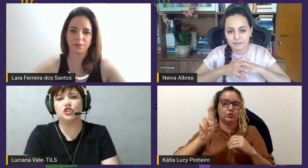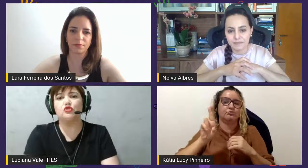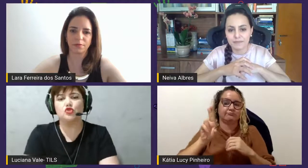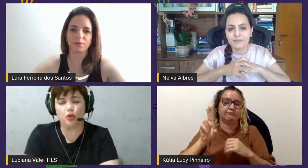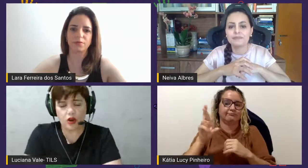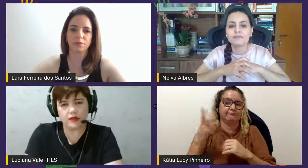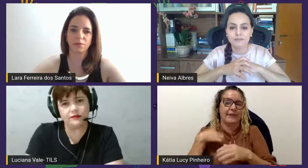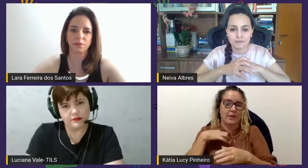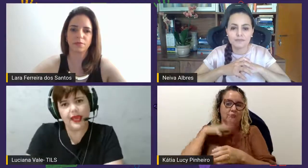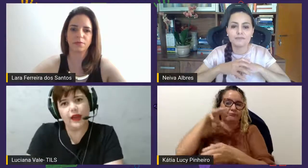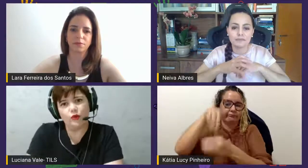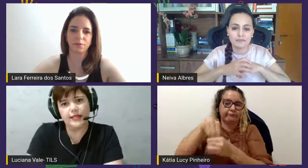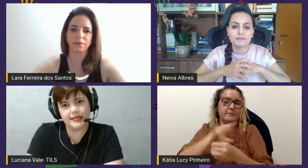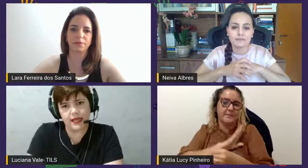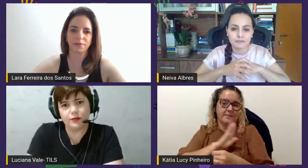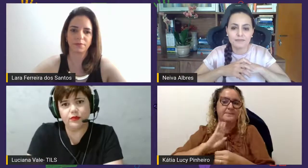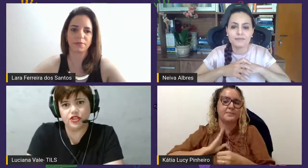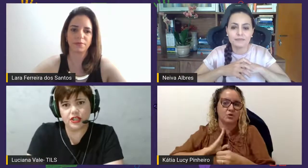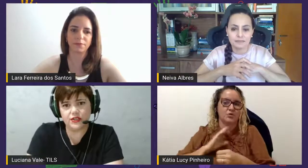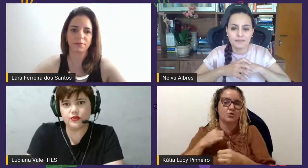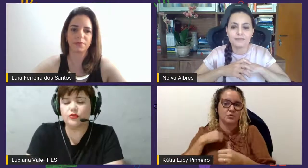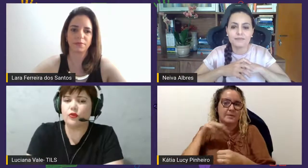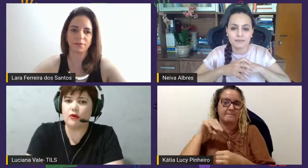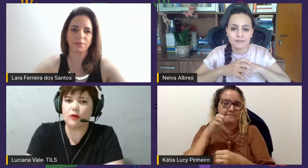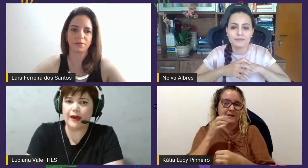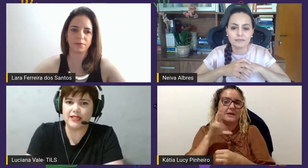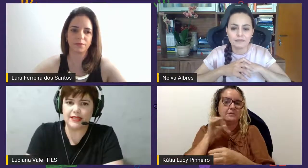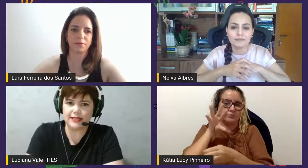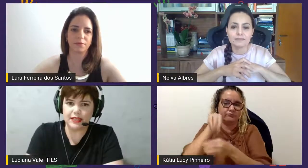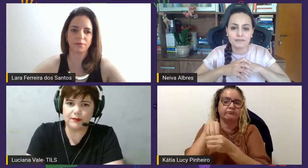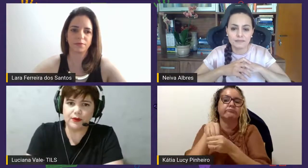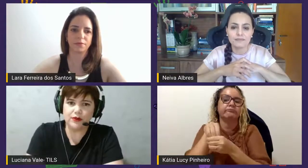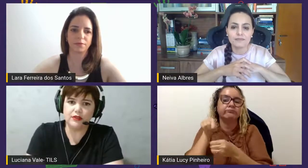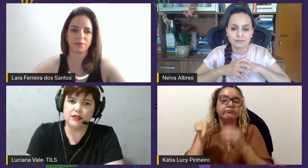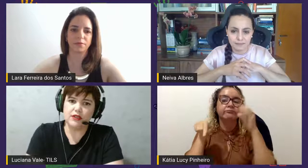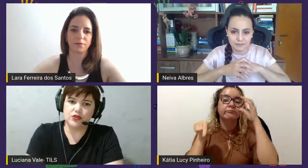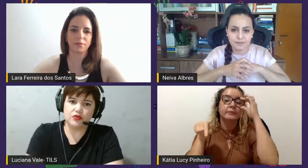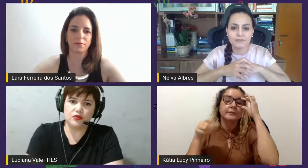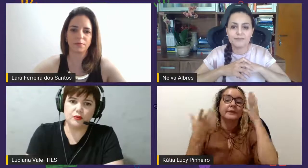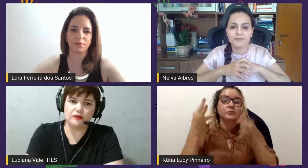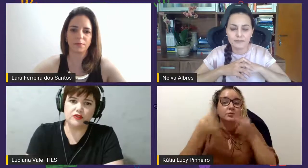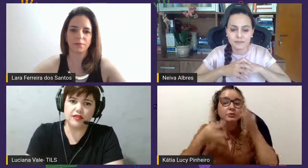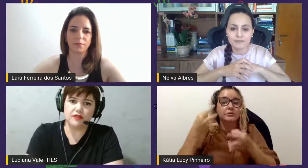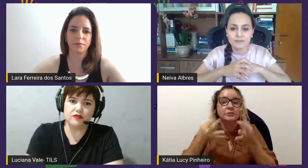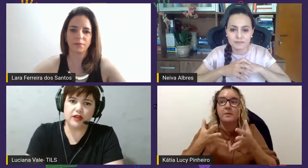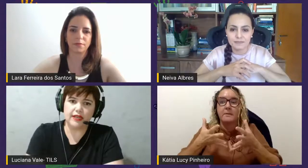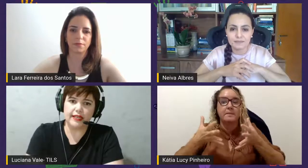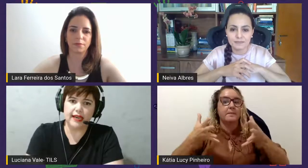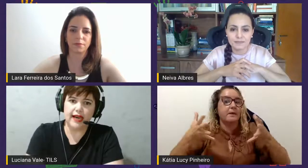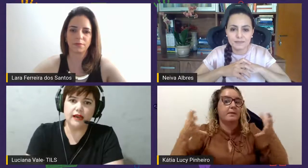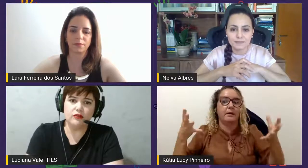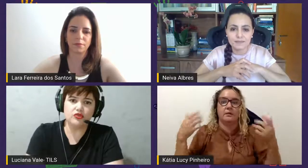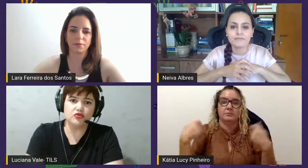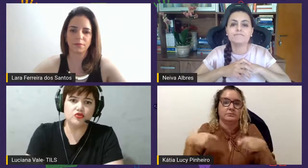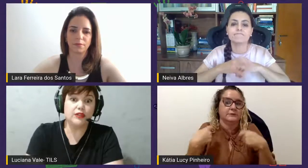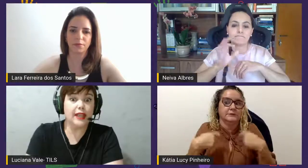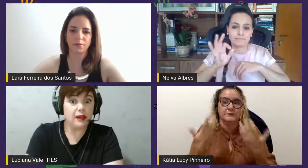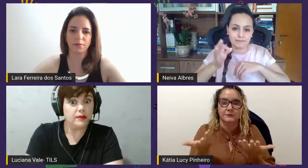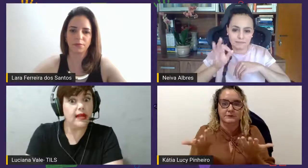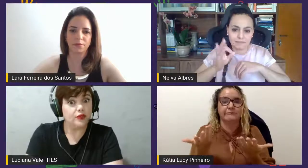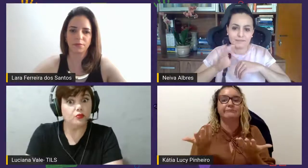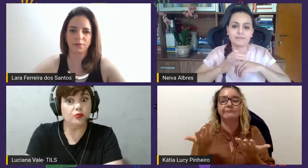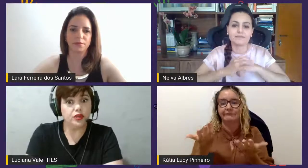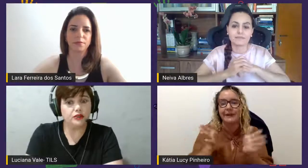No Tiljur é um exemplo disso, no qual eu participo, junto com a professora Silvana Aguiar. O Tiljur